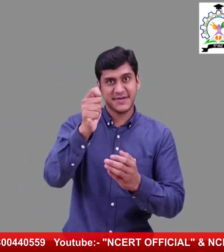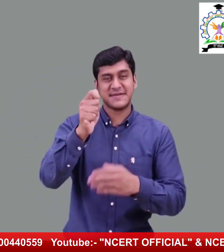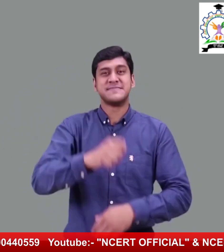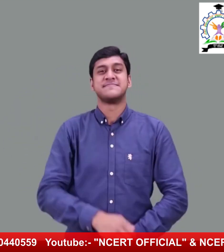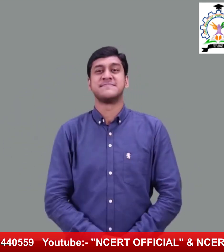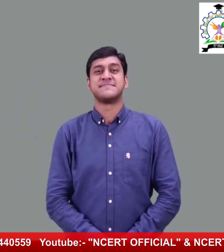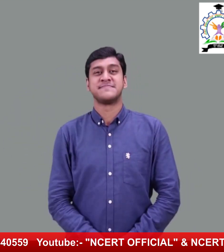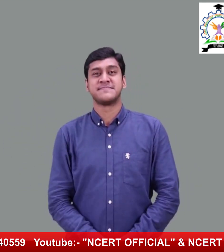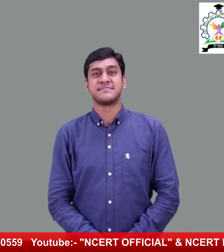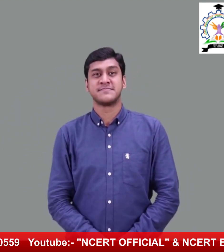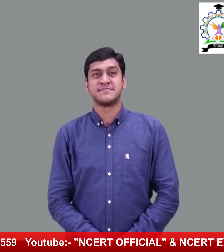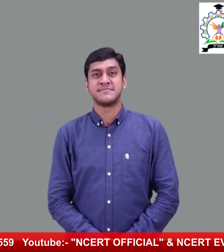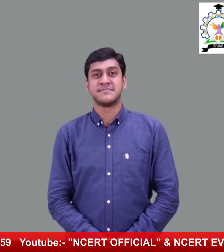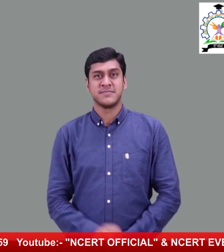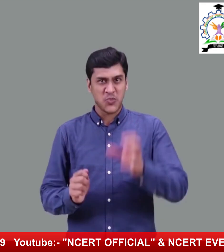टेनिस।